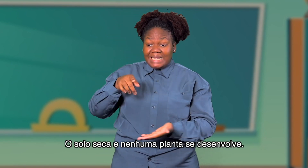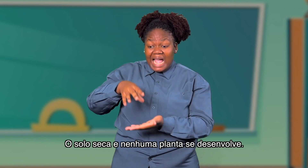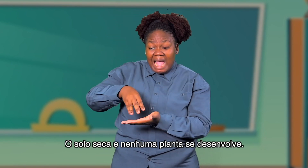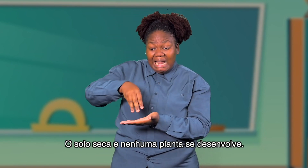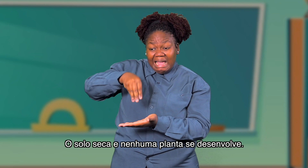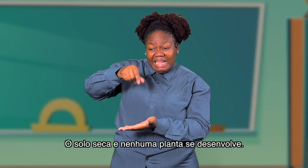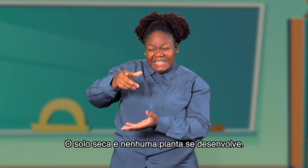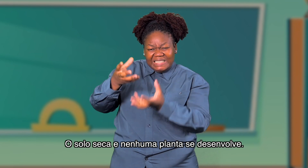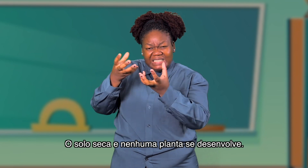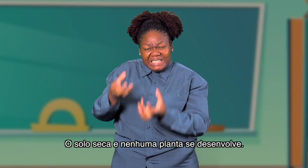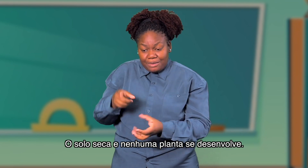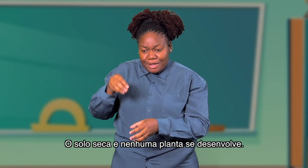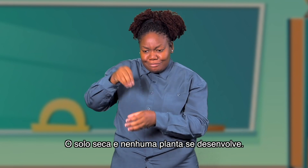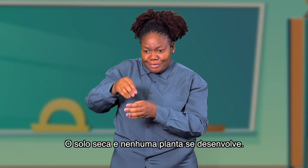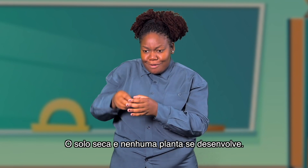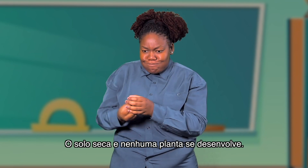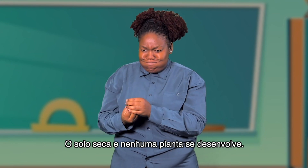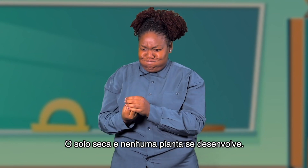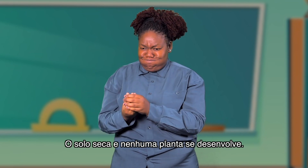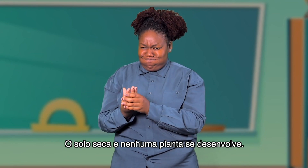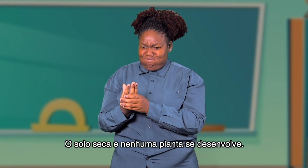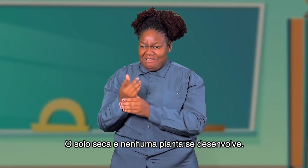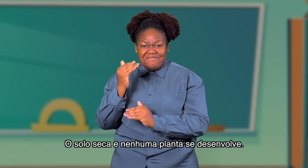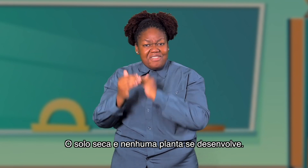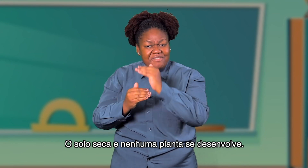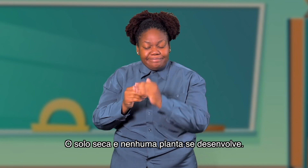O solo seca e nenhuma planta se desenvolve.